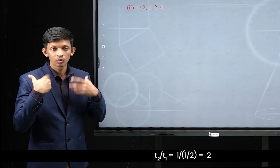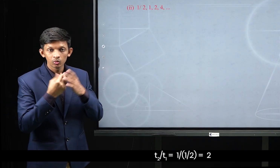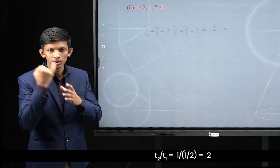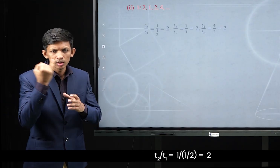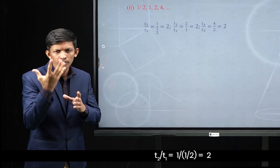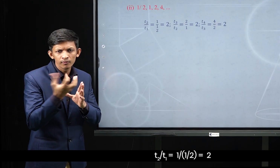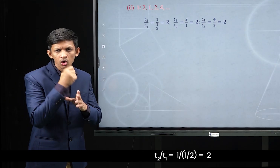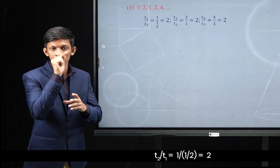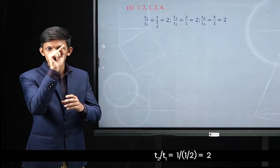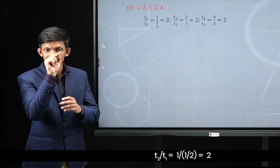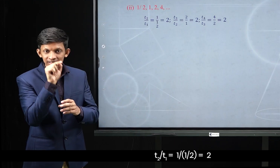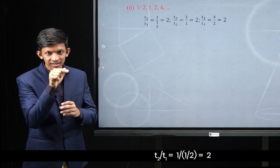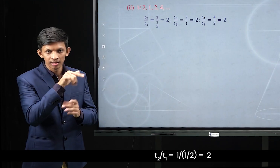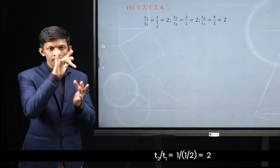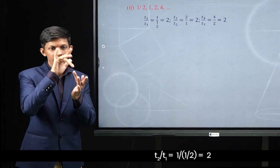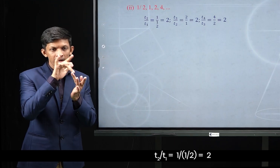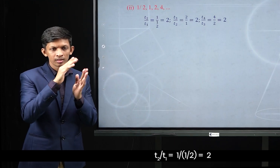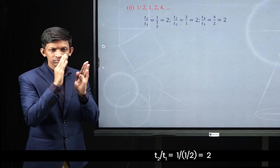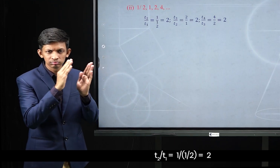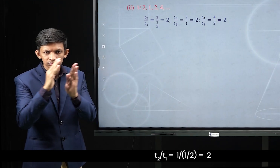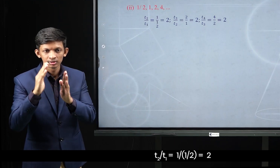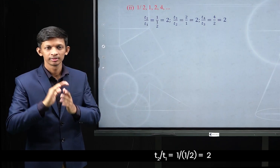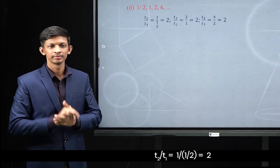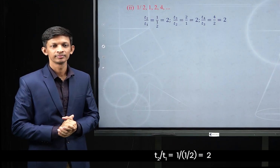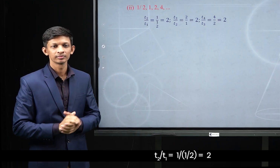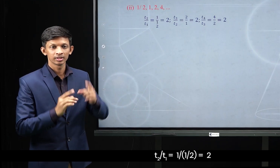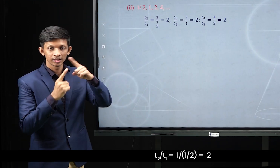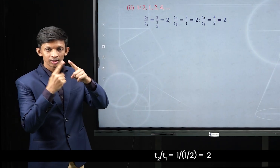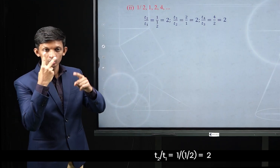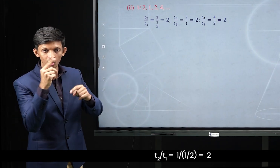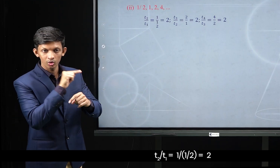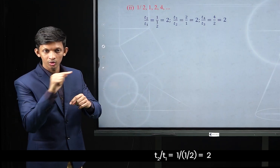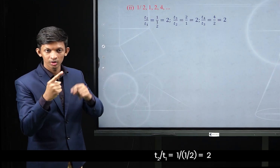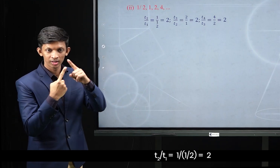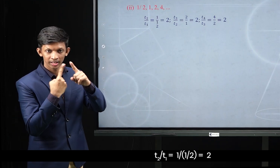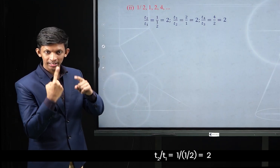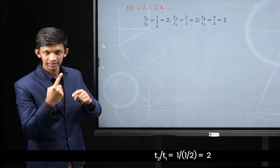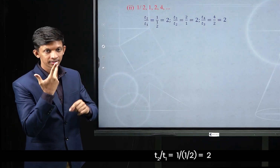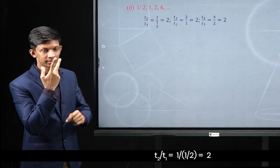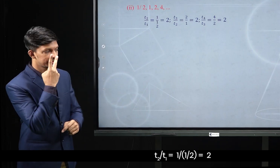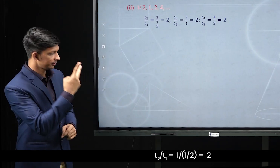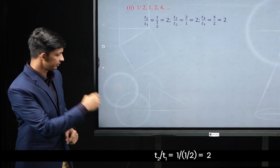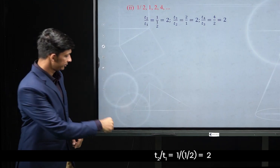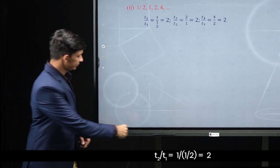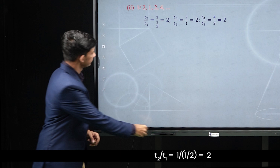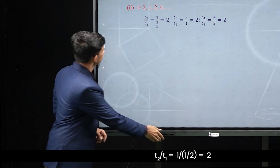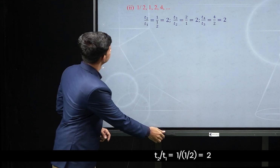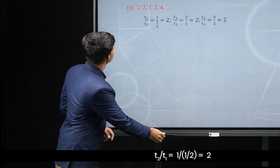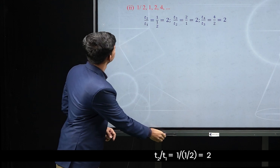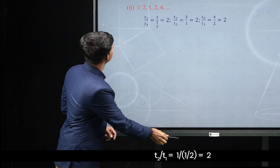டி கீழ் இலக்கு 2 கீழ் டி கீழ் இலக்கு 1 ஈடு 1 கீழ்